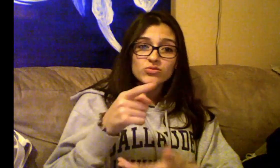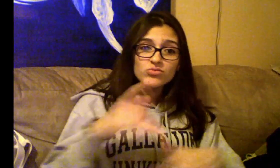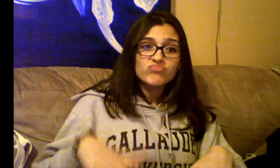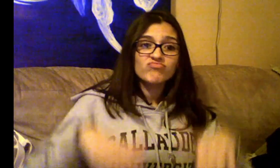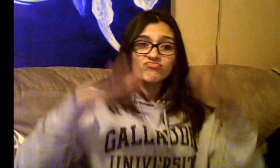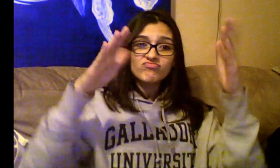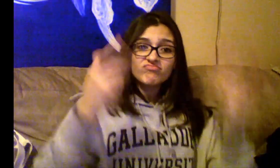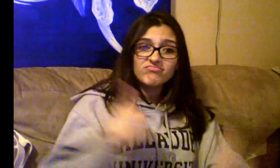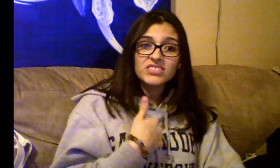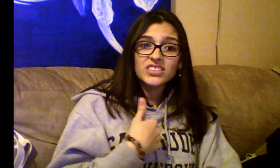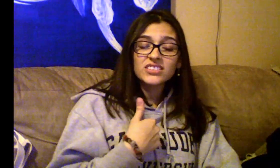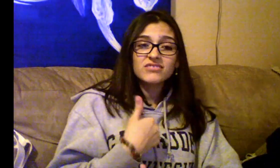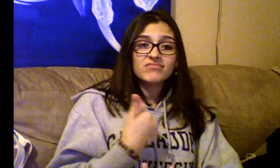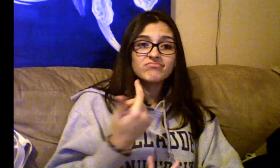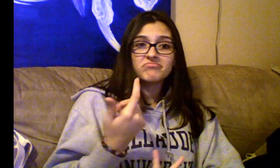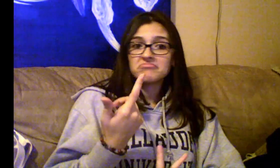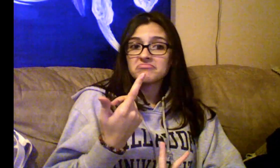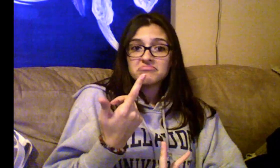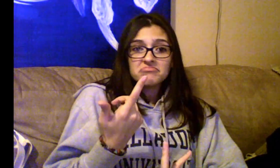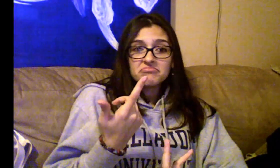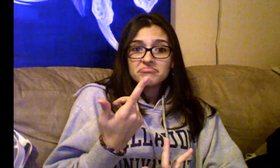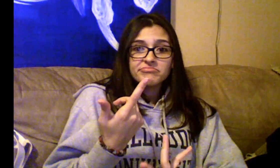bien porque tú me criaste para poder